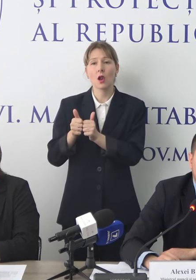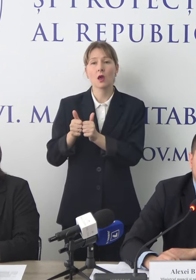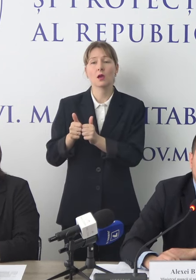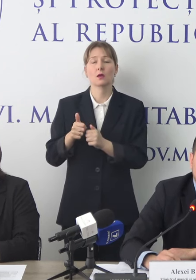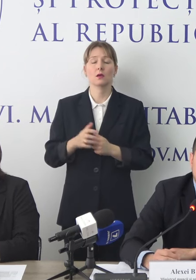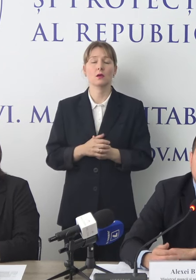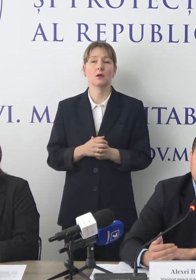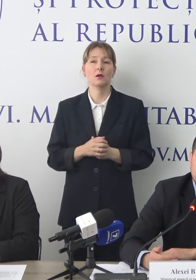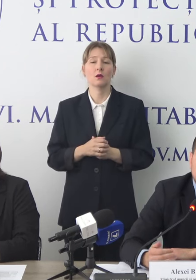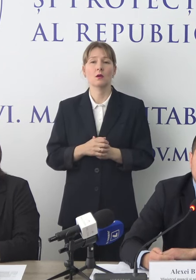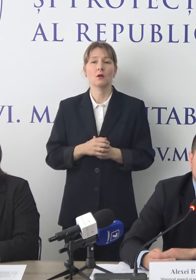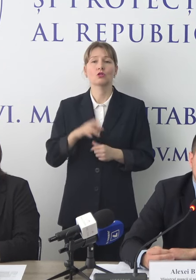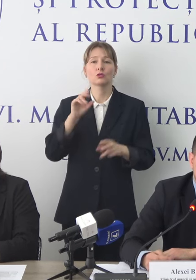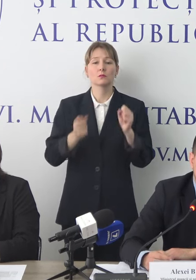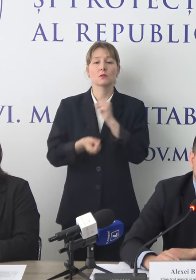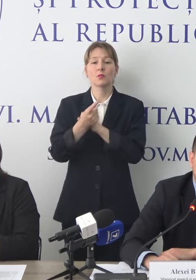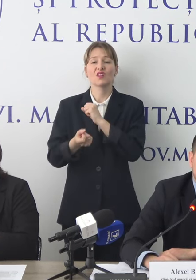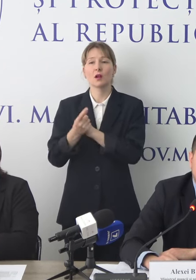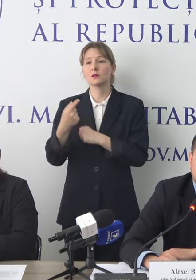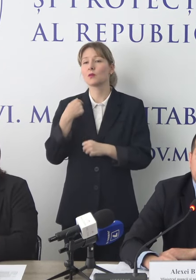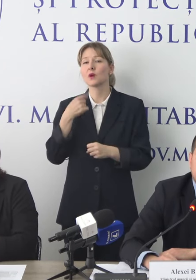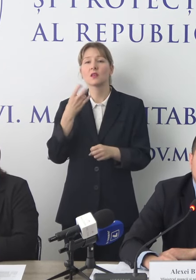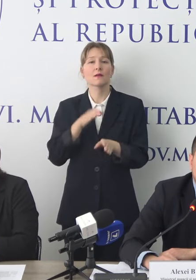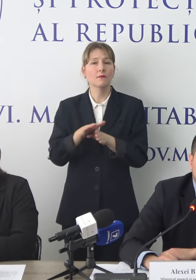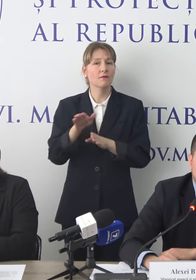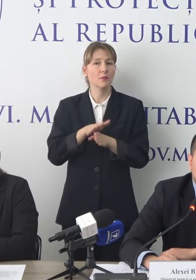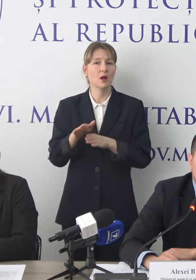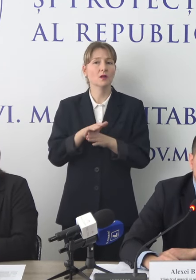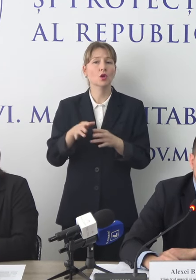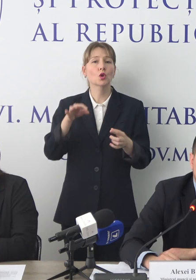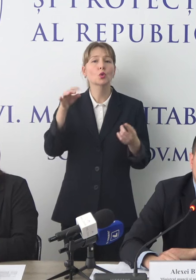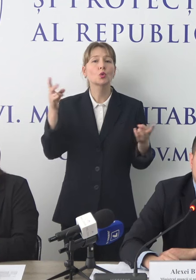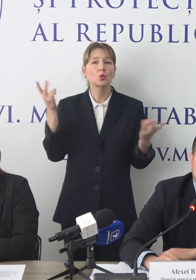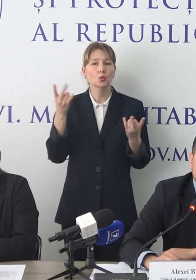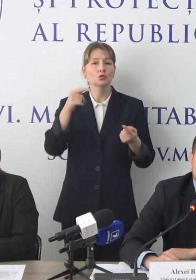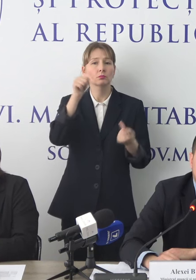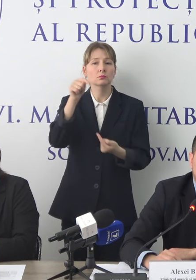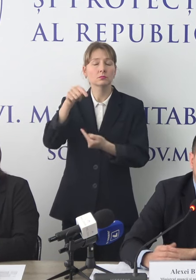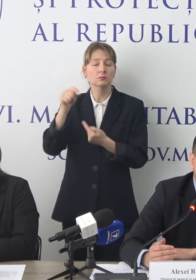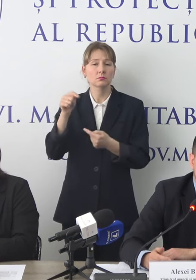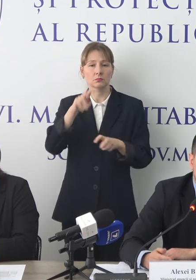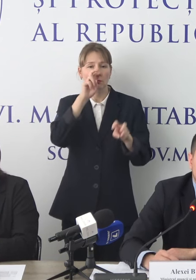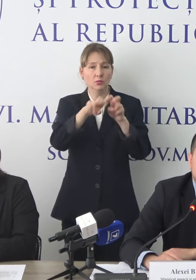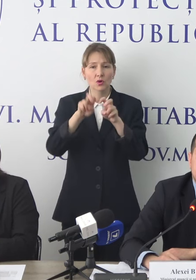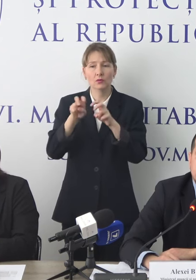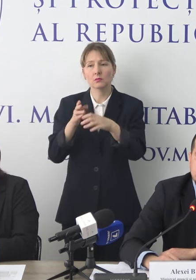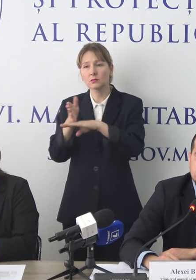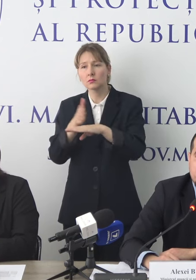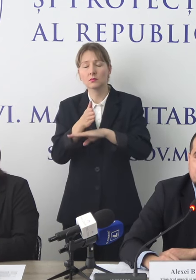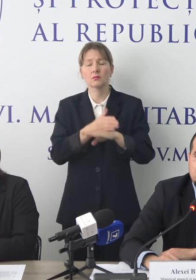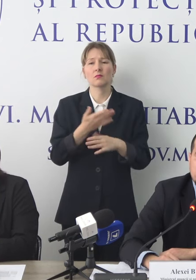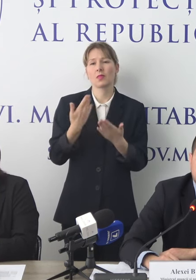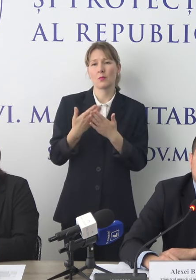cont propriu. Și noi nu am făcut investițiile necesare în colegii noștri din prima linie. Ne referim la polițiști, la